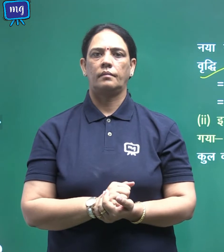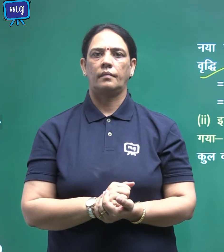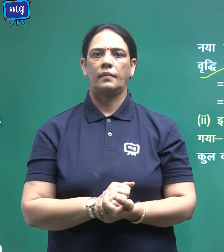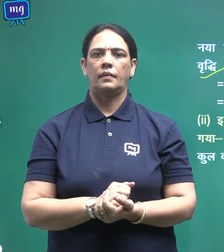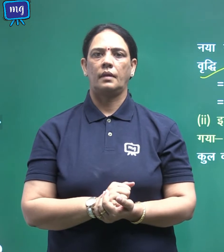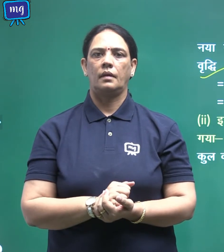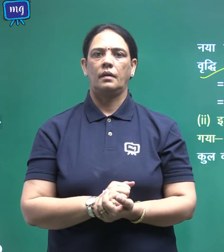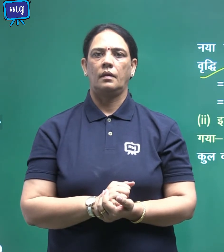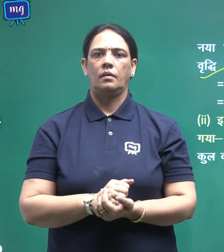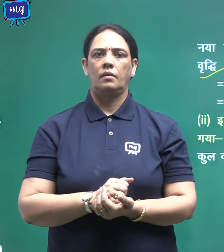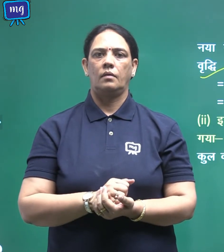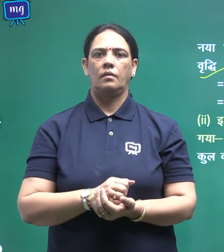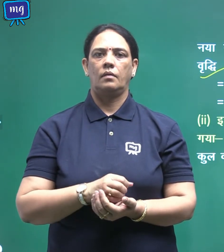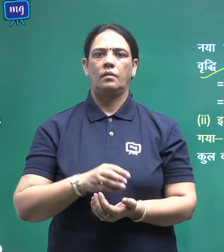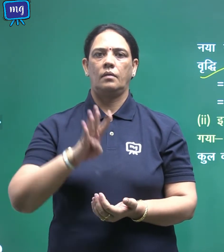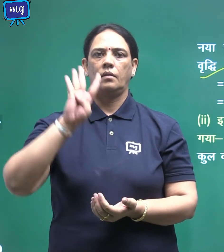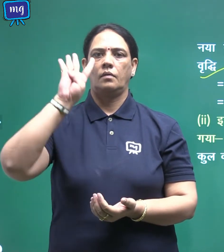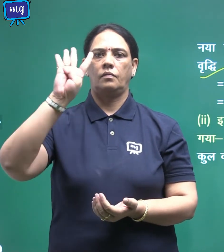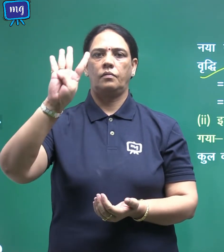40,800 रुपये।